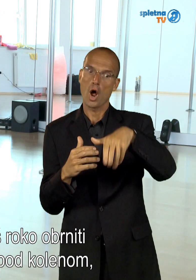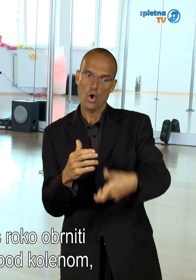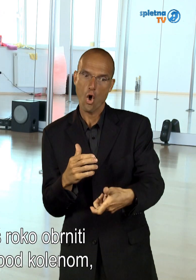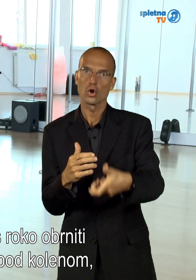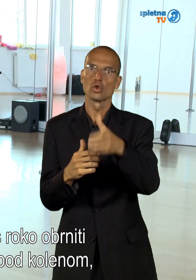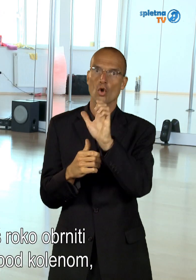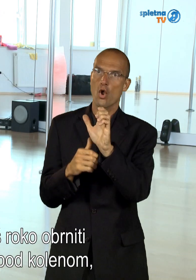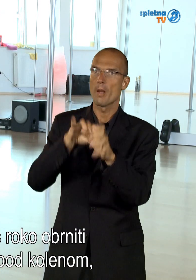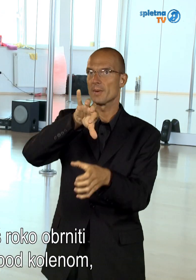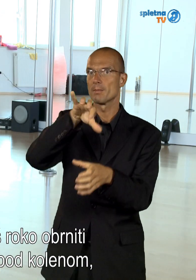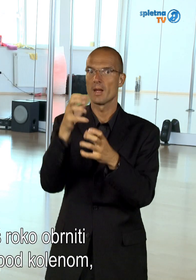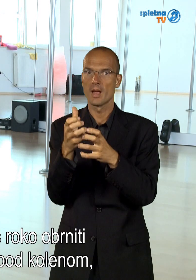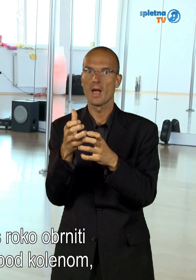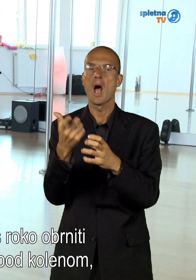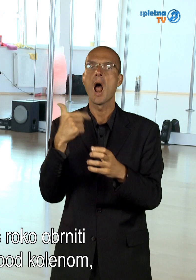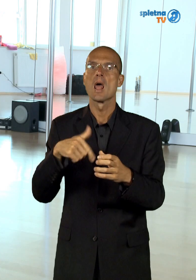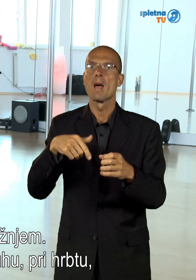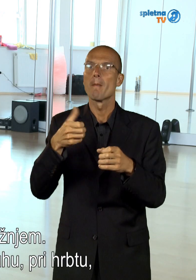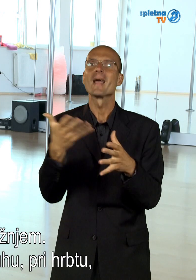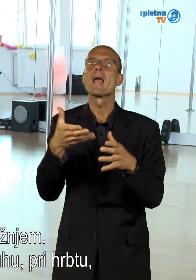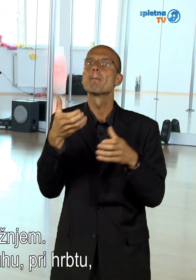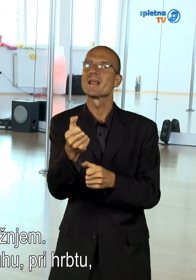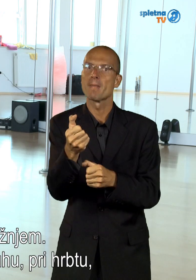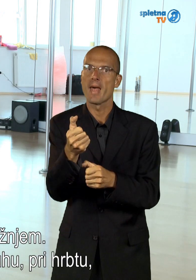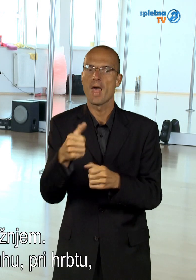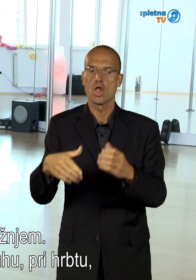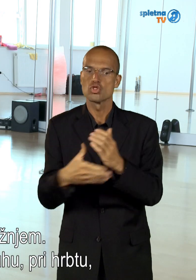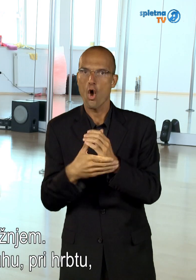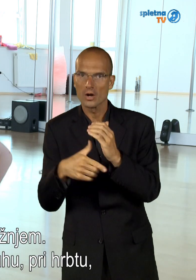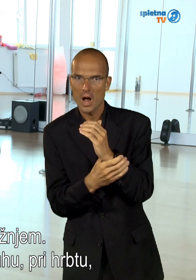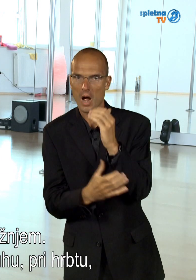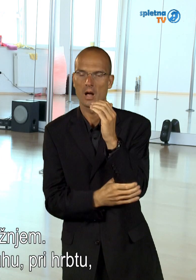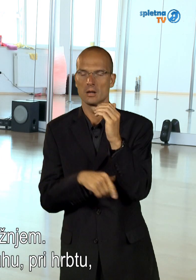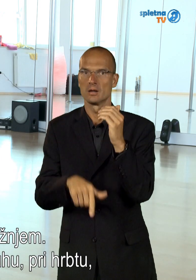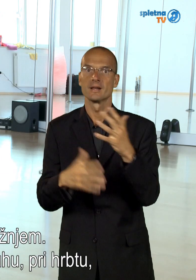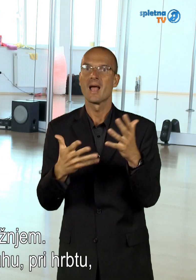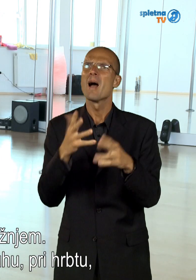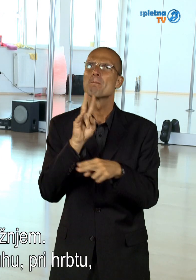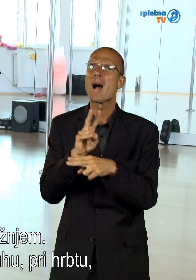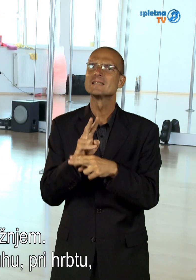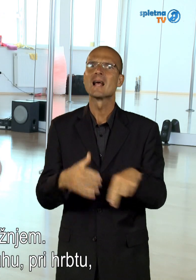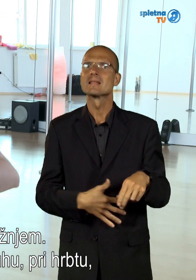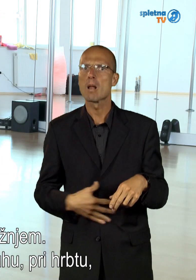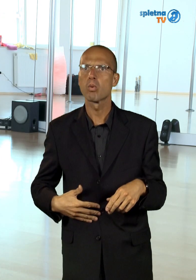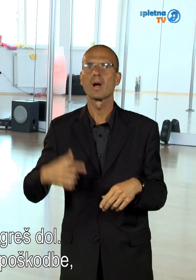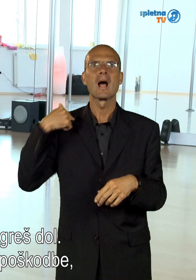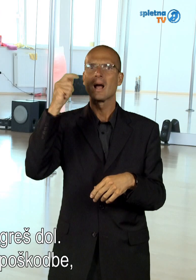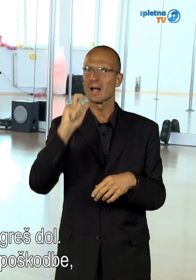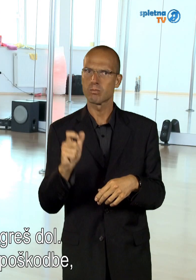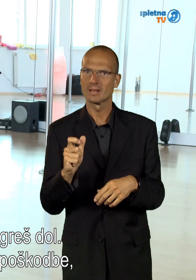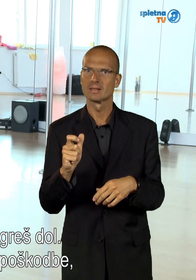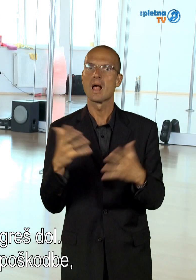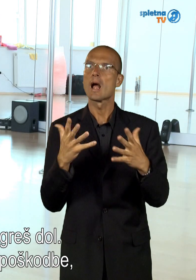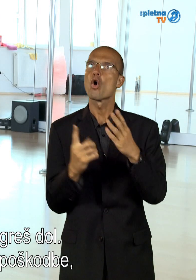moraš obrniti gor. A se primeš pod kolenom, a se primeš z gležnjem. Kaj moraš paziti pri trebuhu, pri hrbtu, kako greš